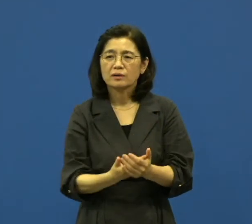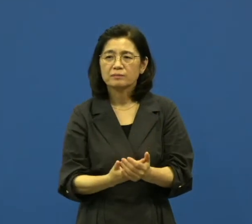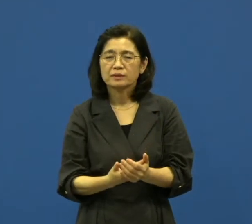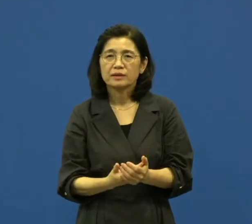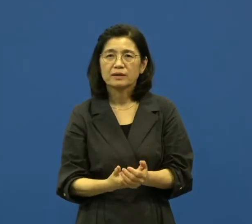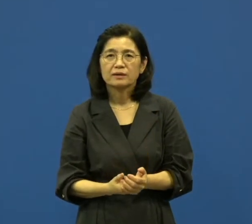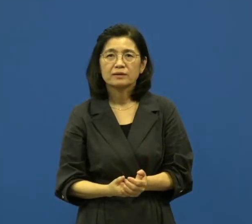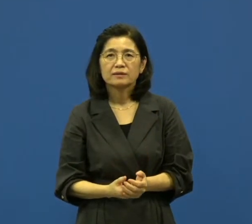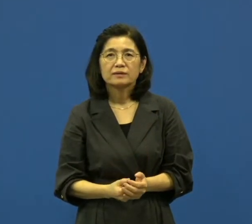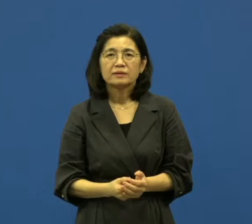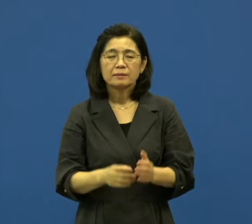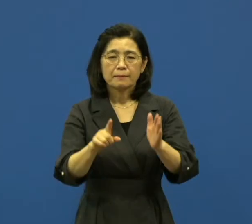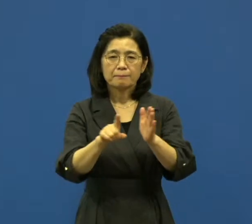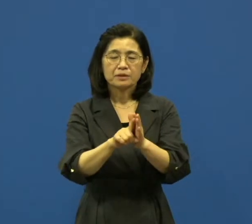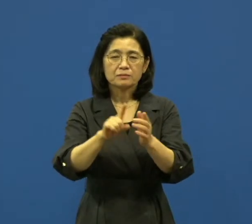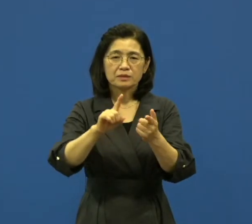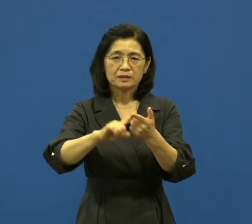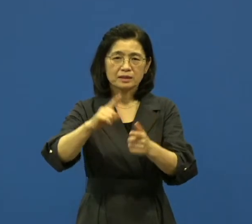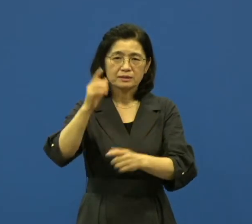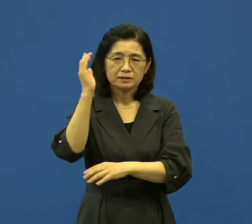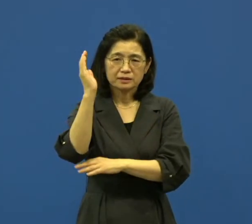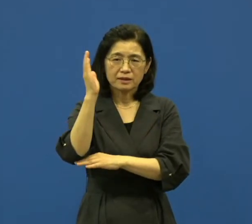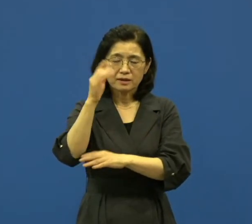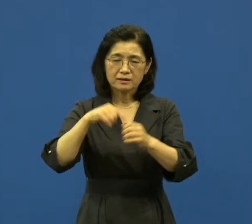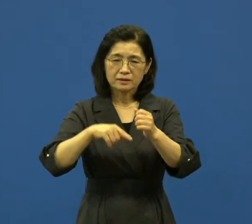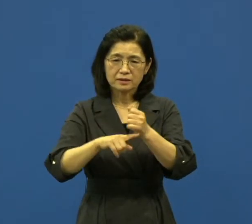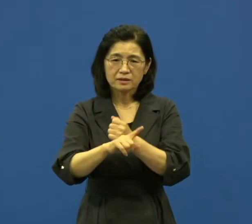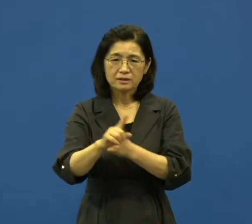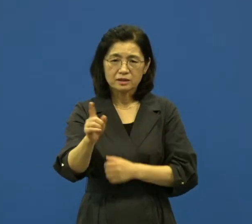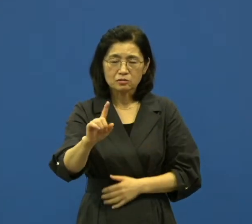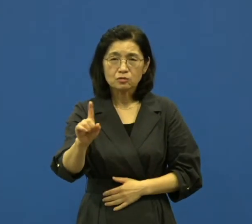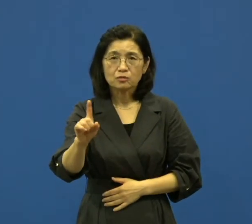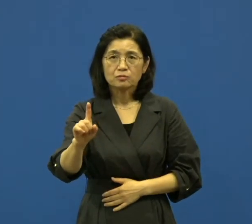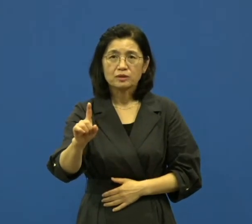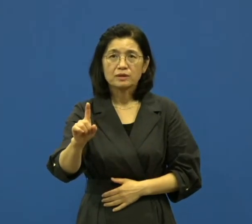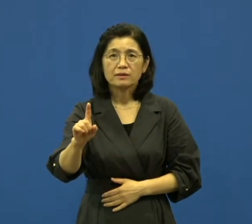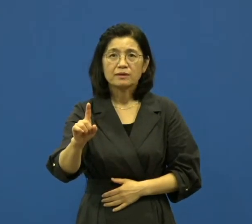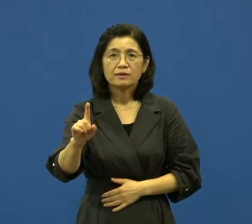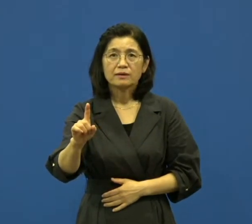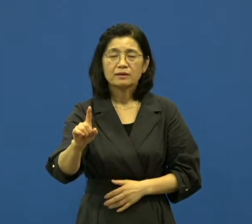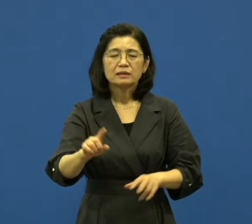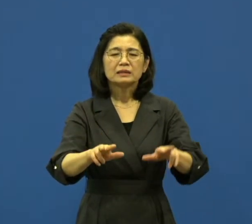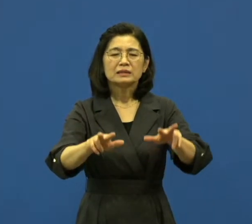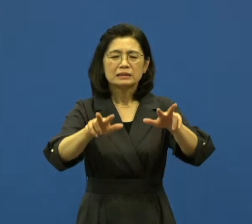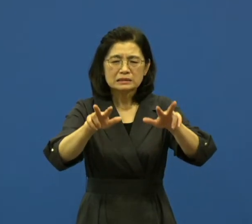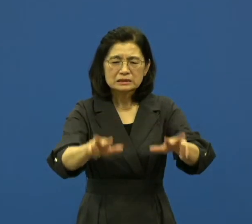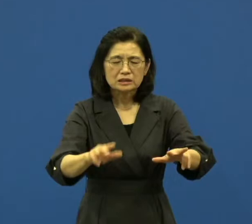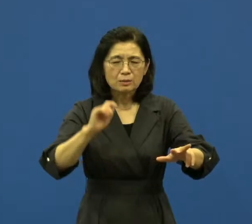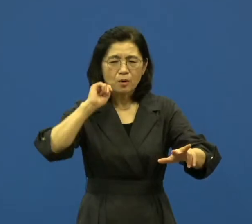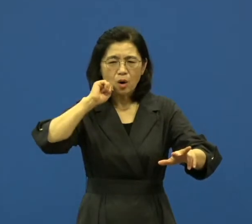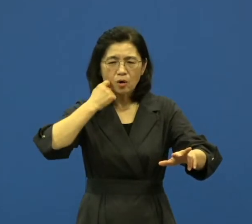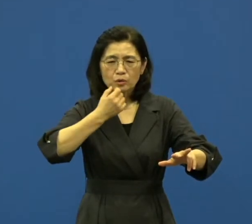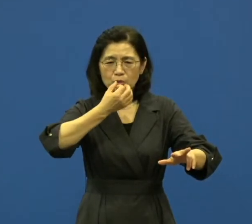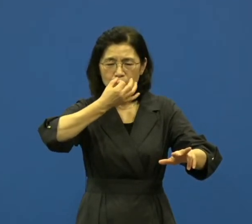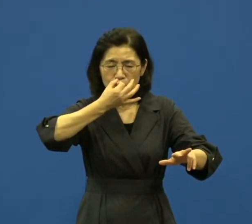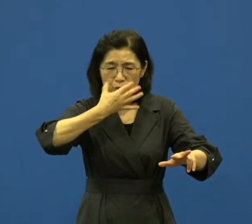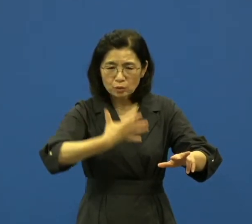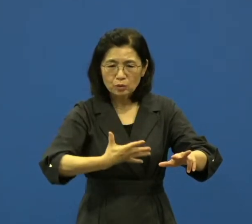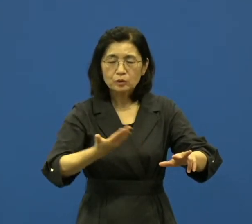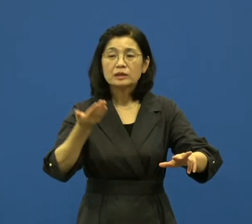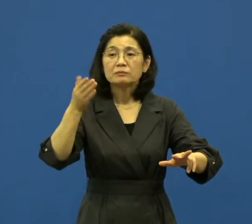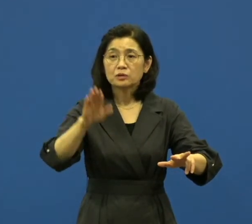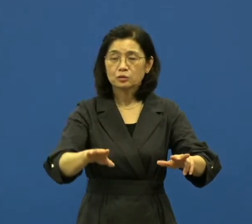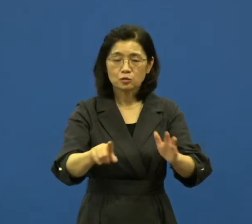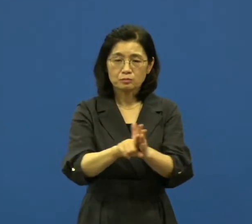믿음을 이야기하는 이유는 뭘까요? 믿음은 불완전한 현실에서 시작을 하는 것입니다. 믿음으로 살다 보면 현실은 언제나